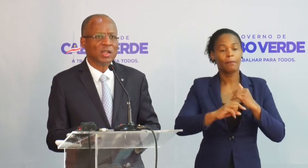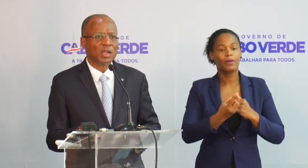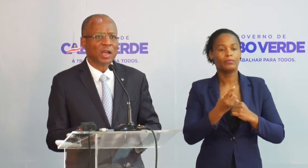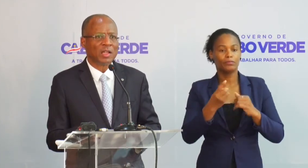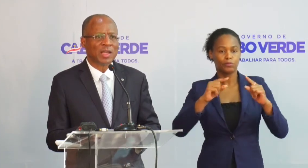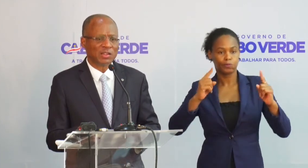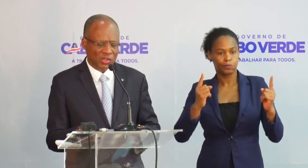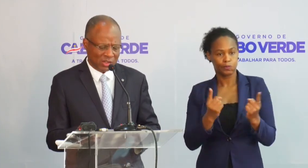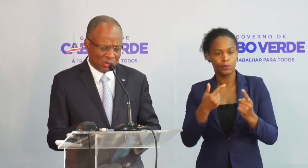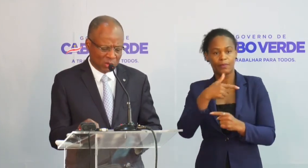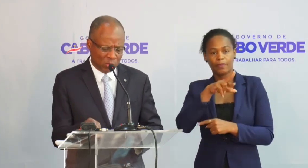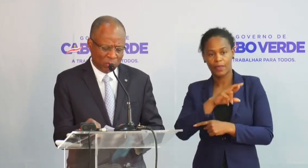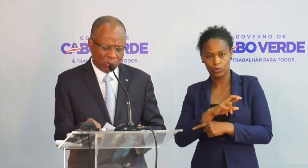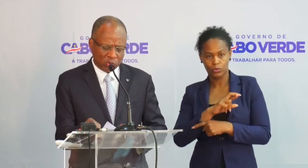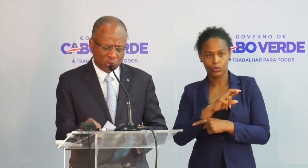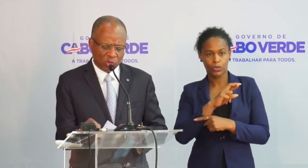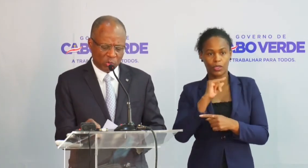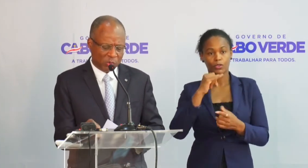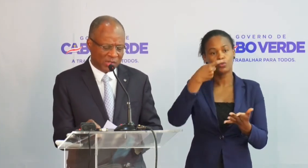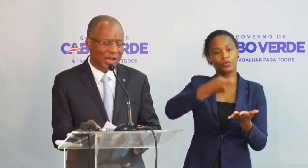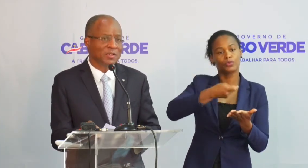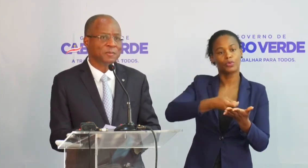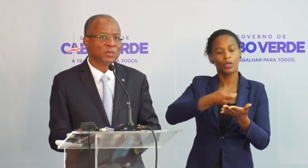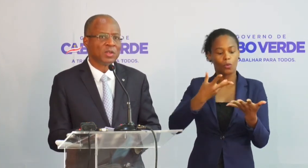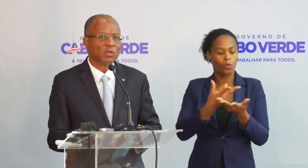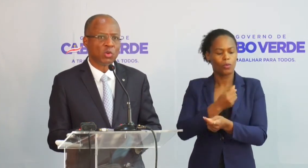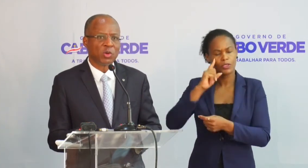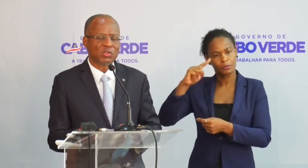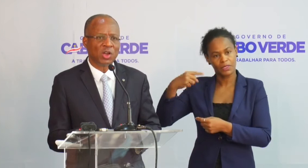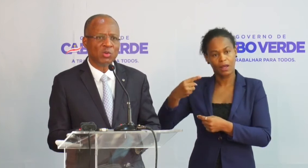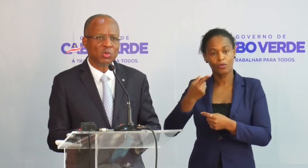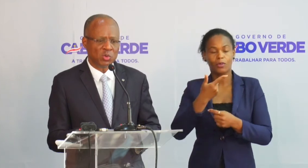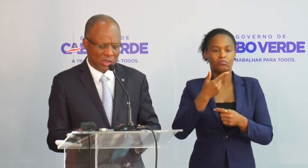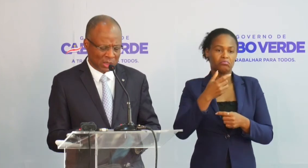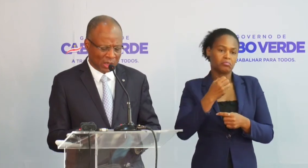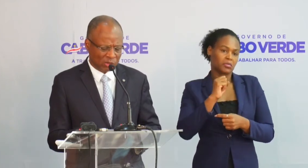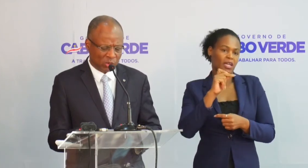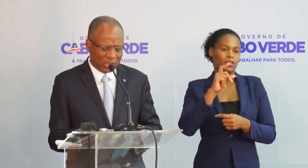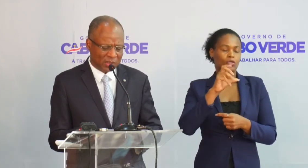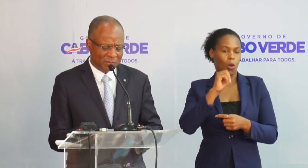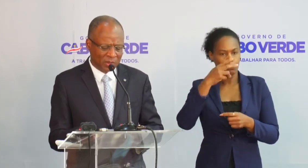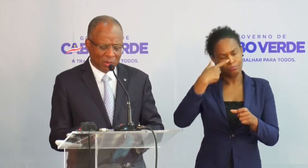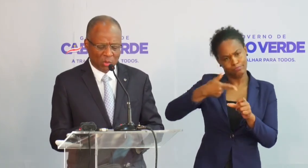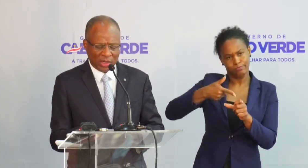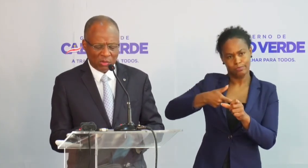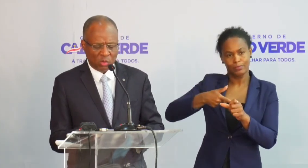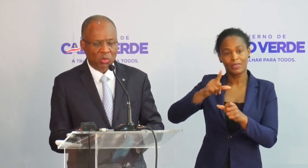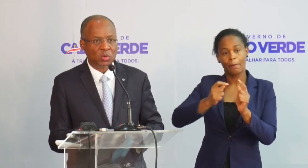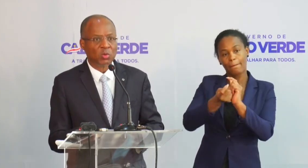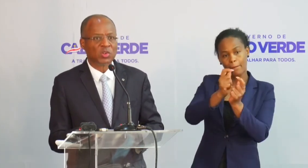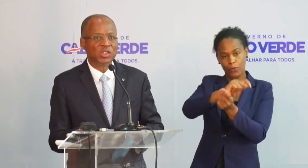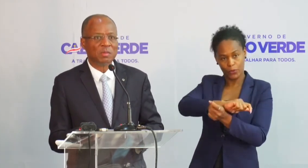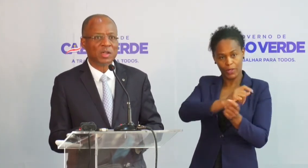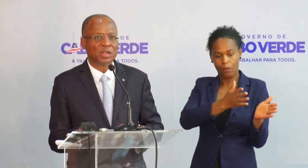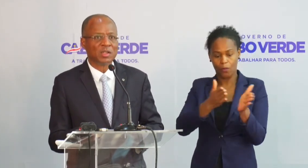reduzir a taxa do imposto de consumo especial sobre o gasóleo, a gasolina, mudando